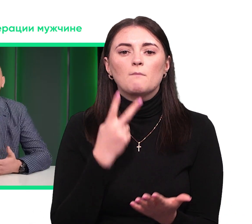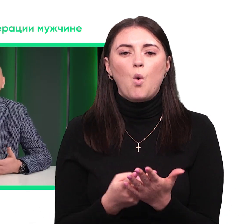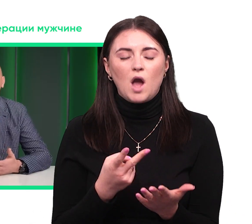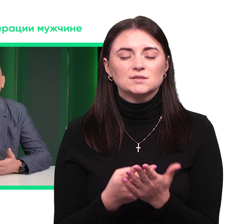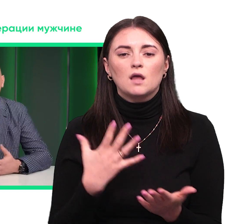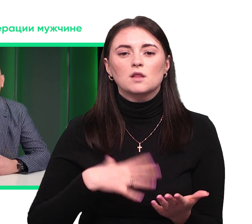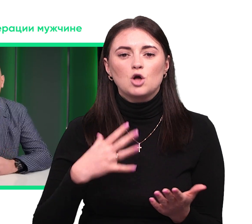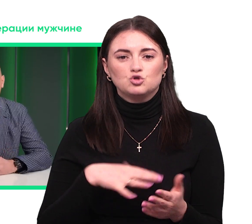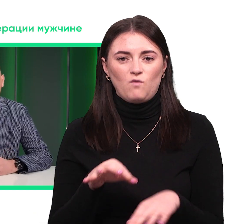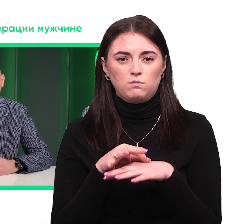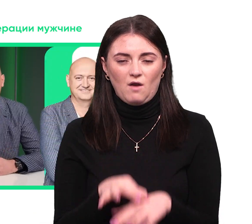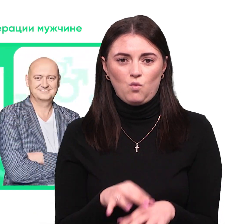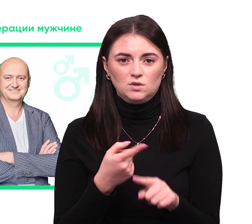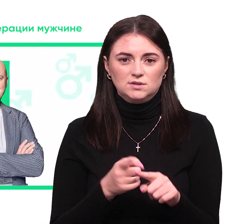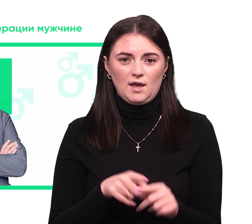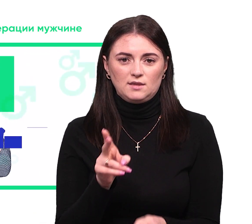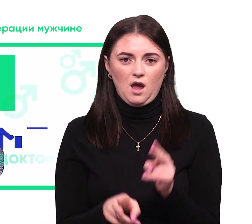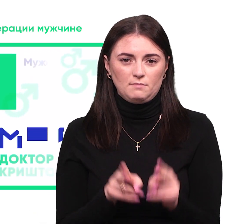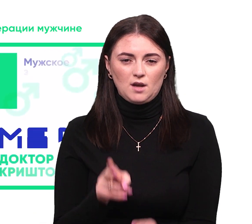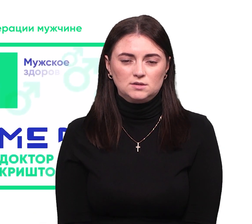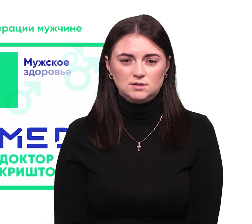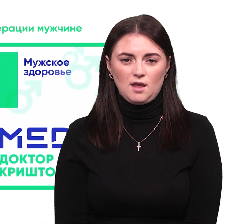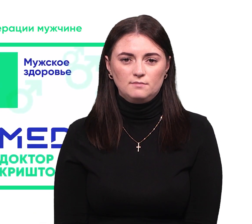какие показания, для чего проводится эта операция.